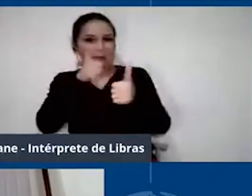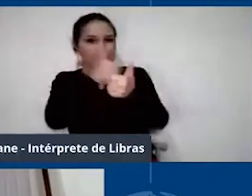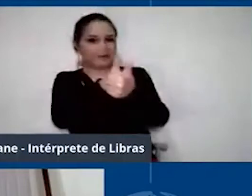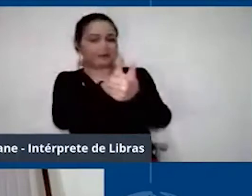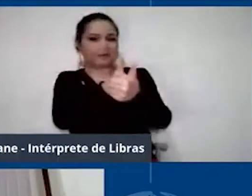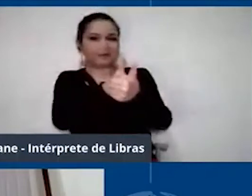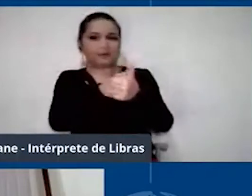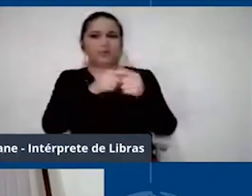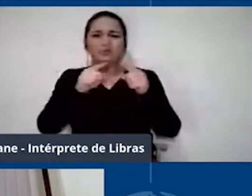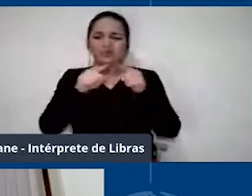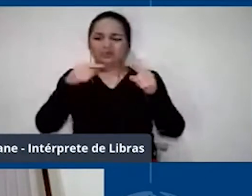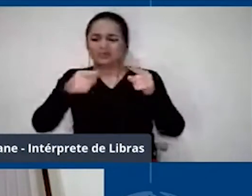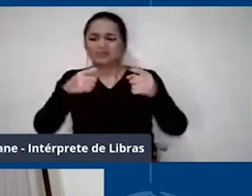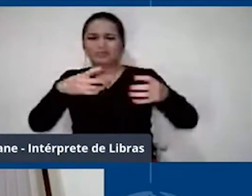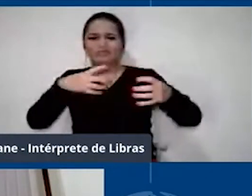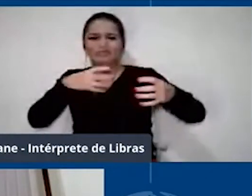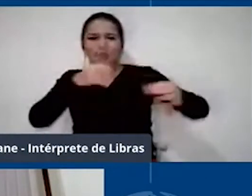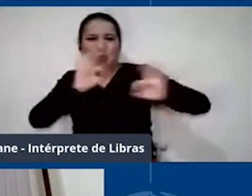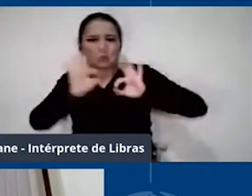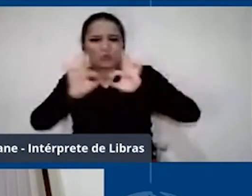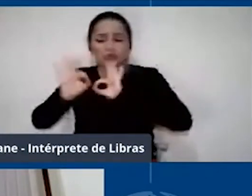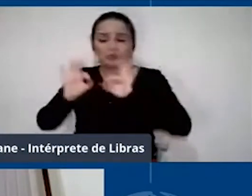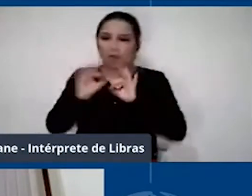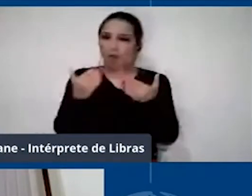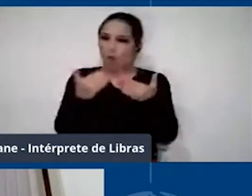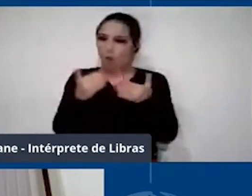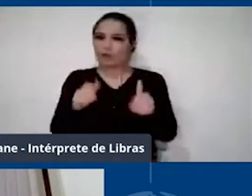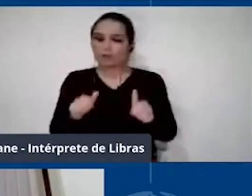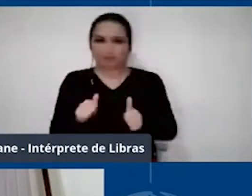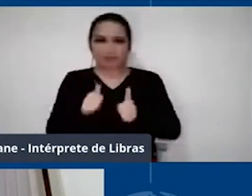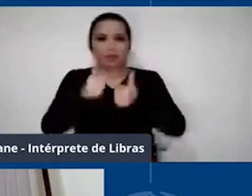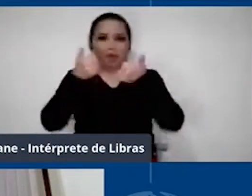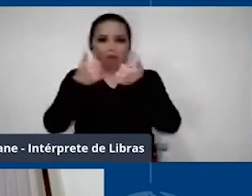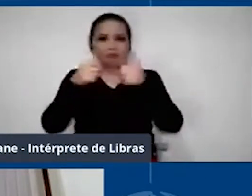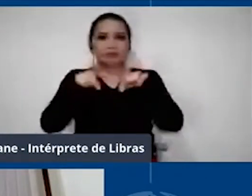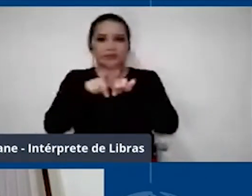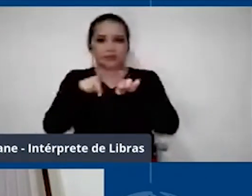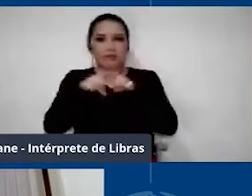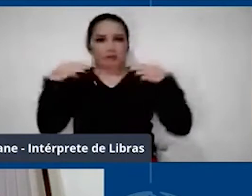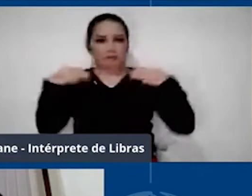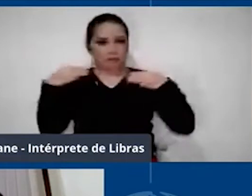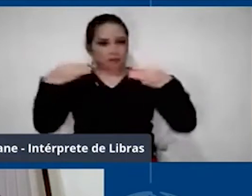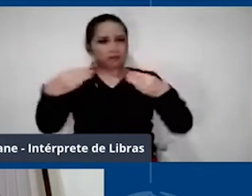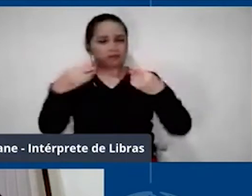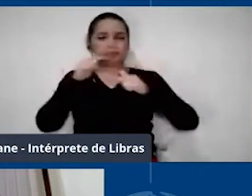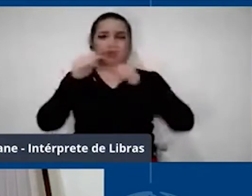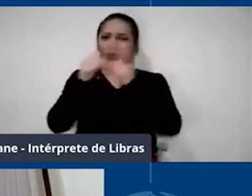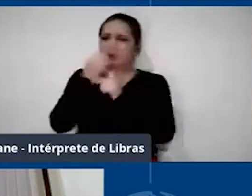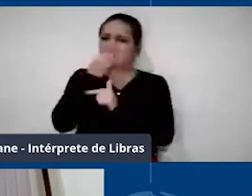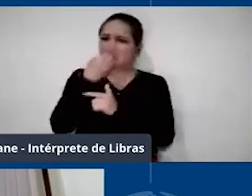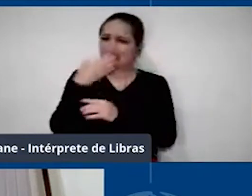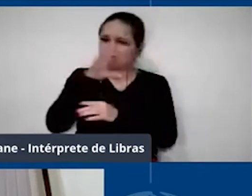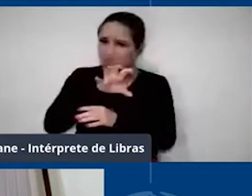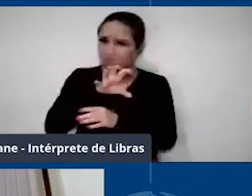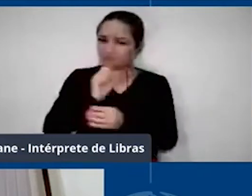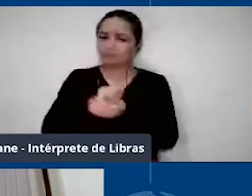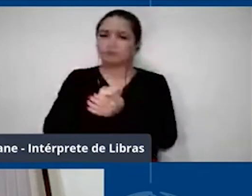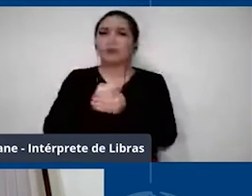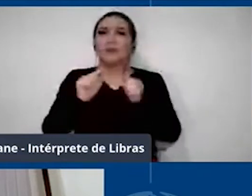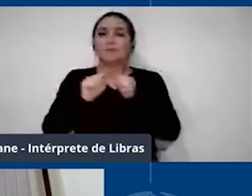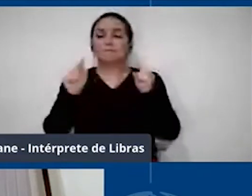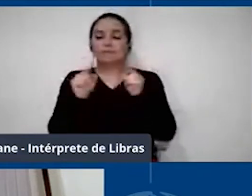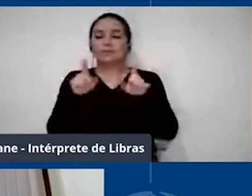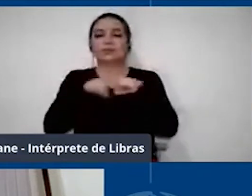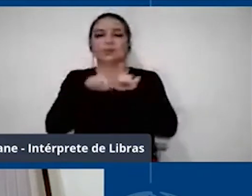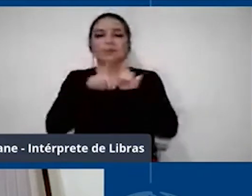também nossa, que agora está sendo melhorada, o Tarcísio Freitas, o ministro, está trabalhando muito nisso, e nós temos que encontrar